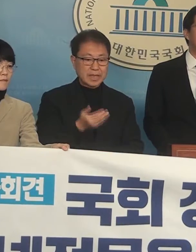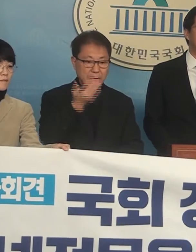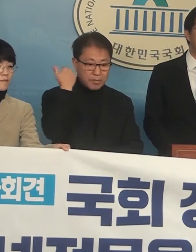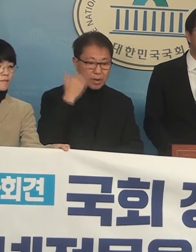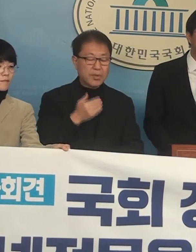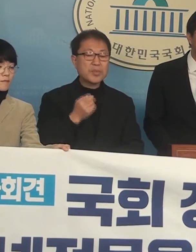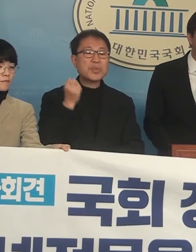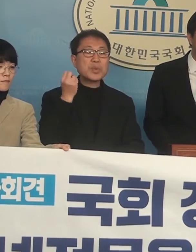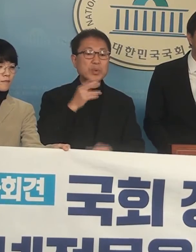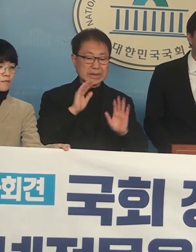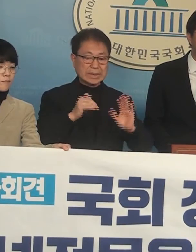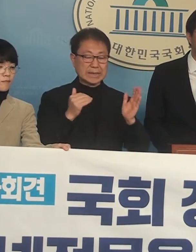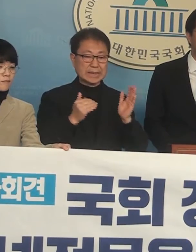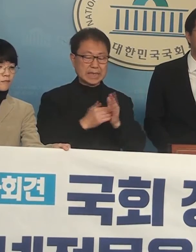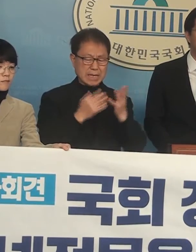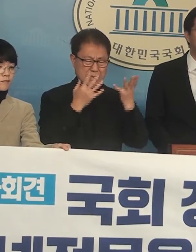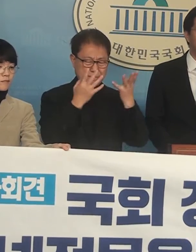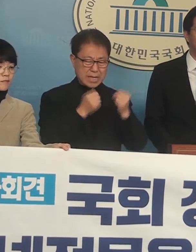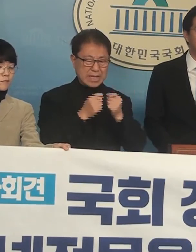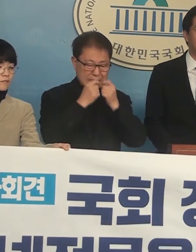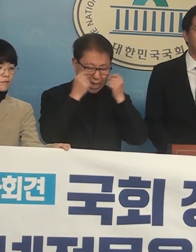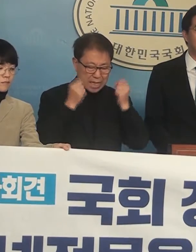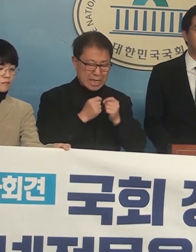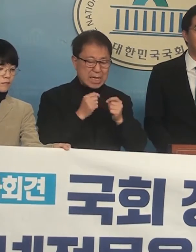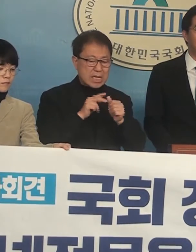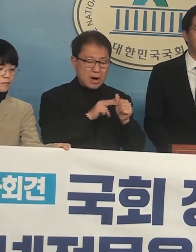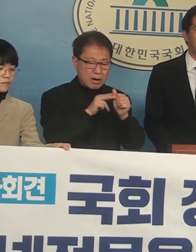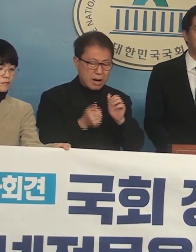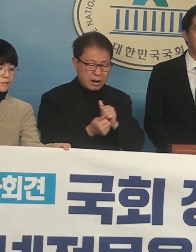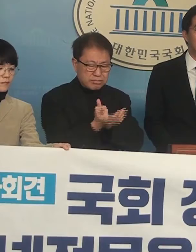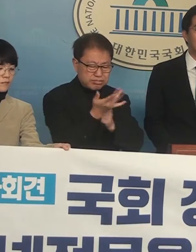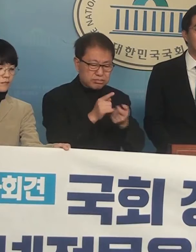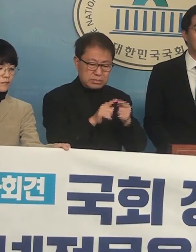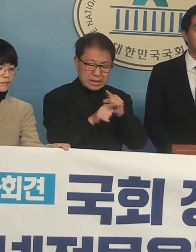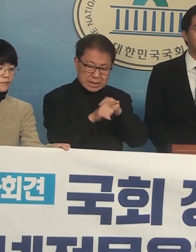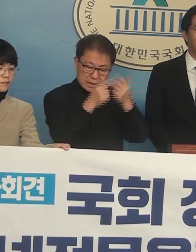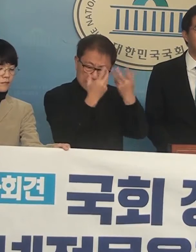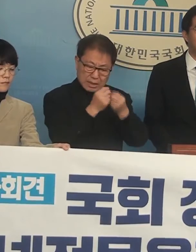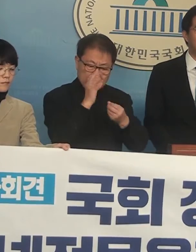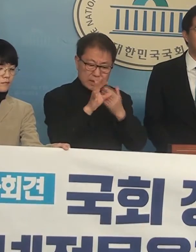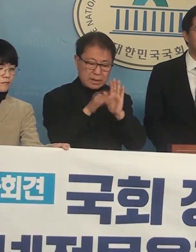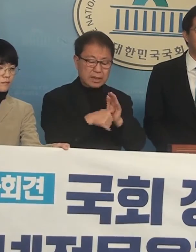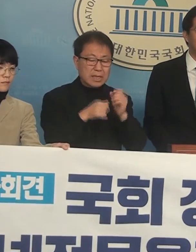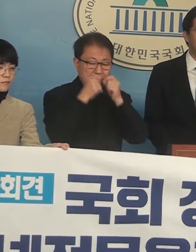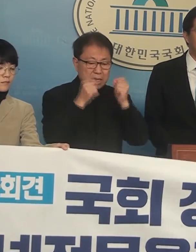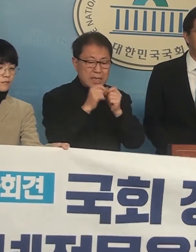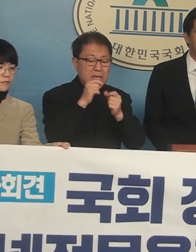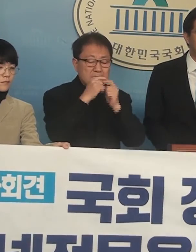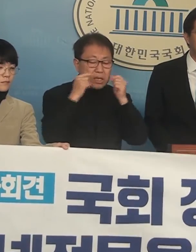그리고 지금까지 수많은 개인정보 유출 사례들을 비춰보았을 때 개인정보가 유출되면은 각